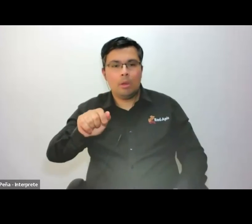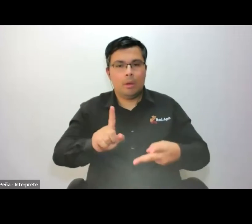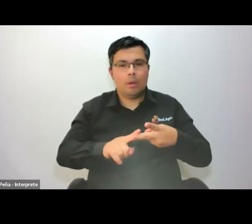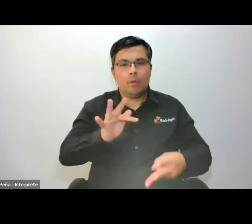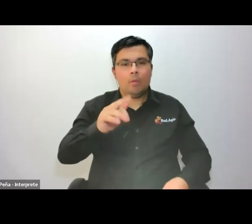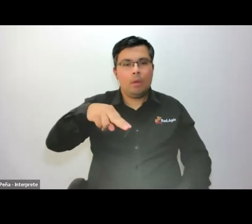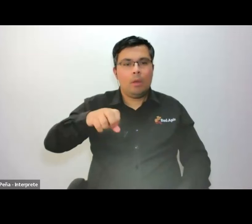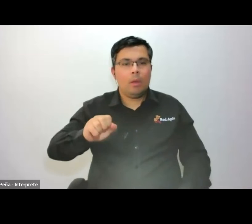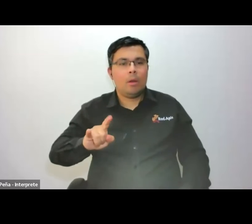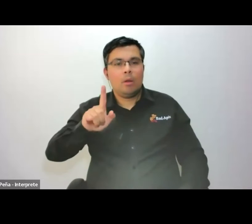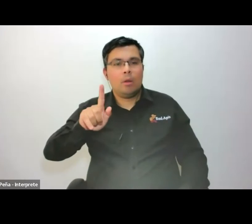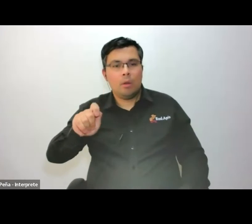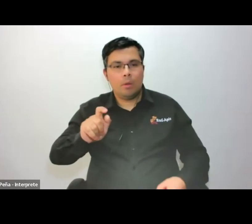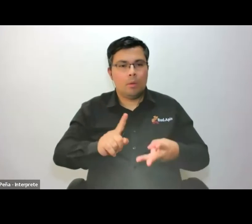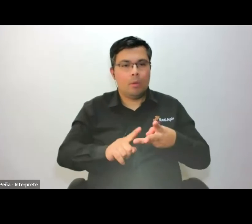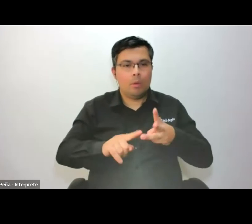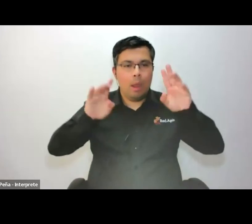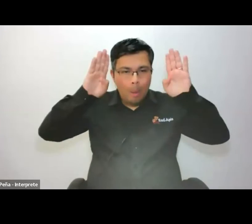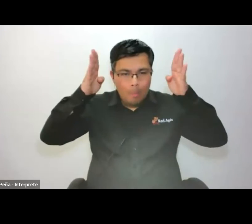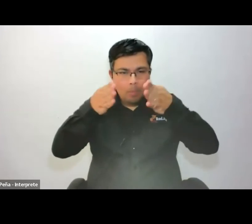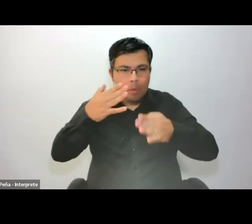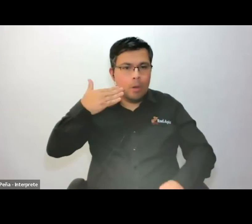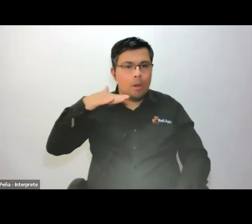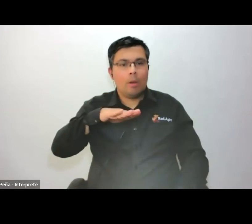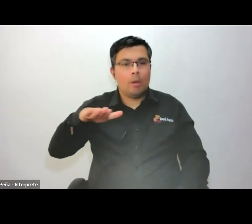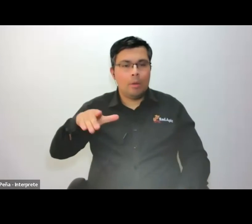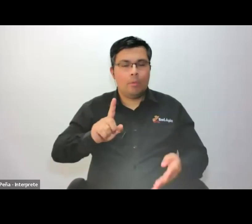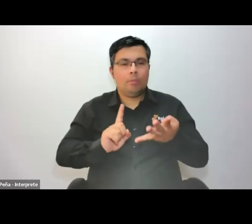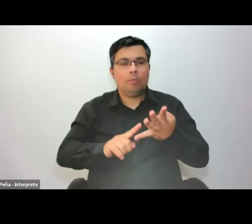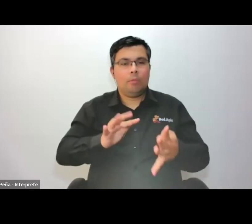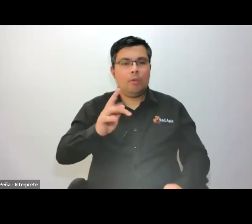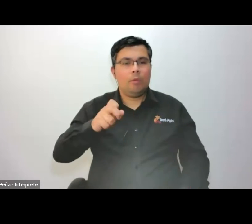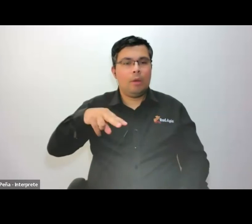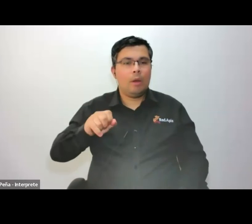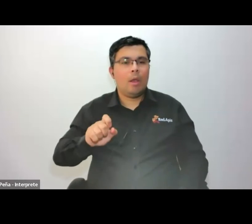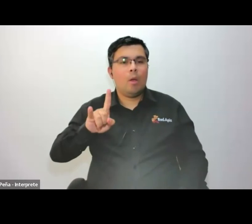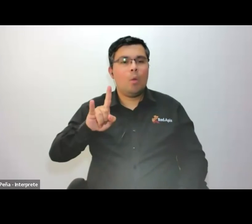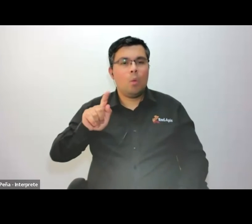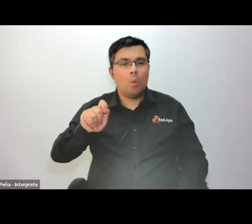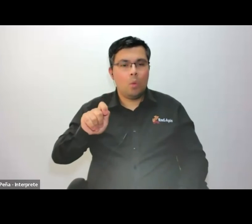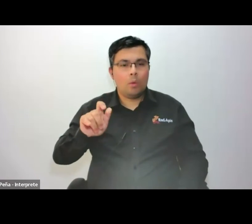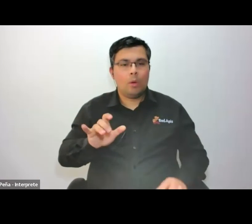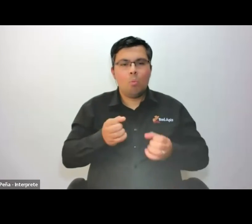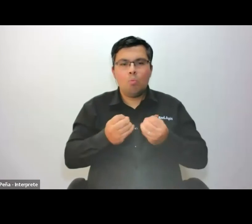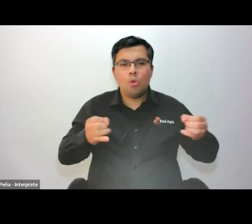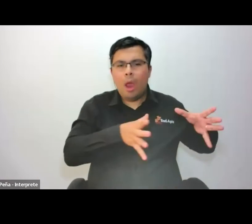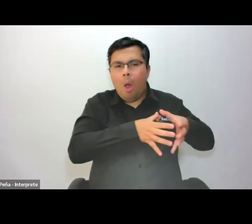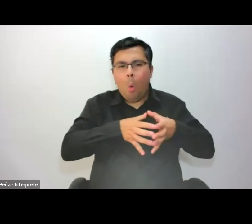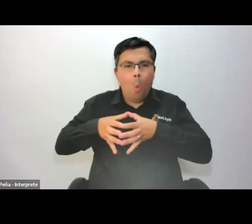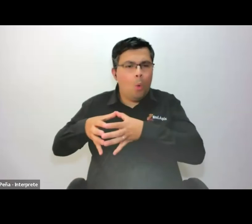Autista en Femenino, FEDAUT. Es un grupo que existe y que aglutina a muchas agrupaciones. Por lo